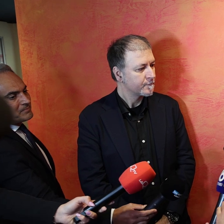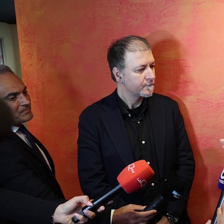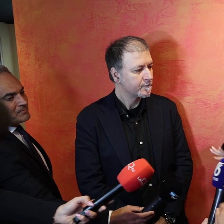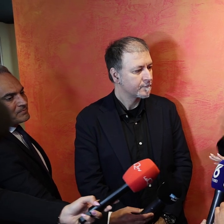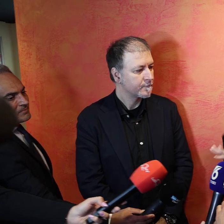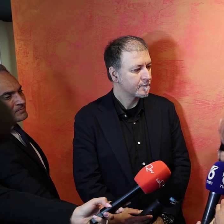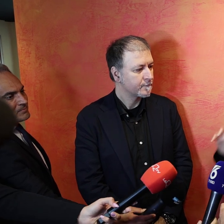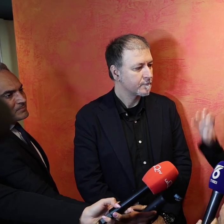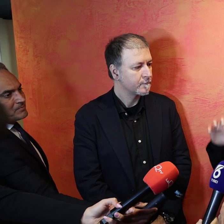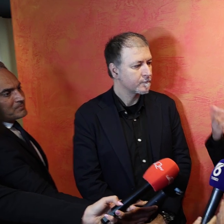la regione?